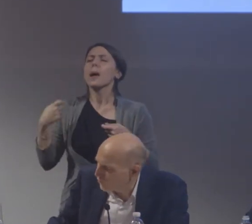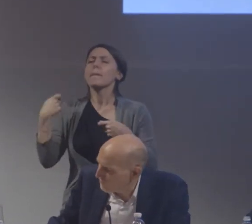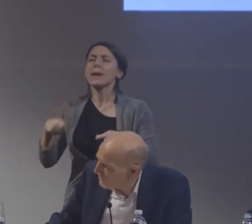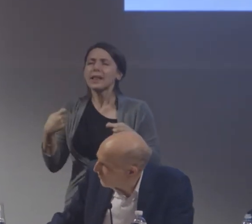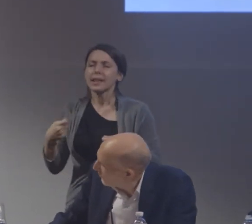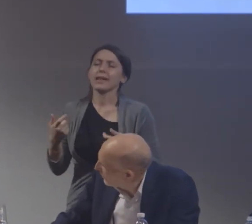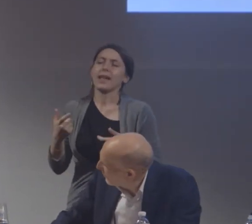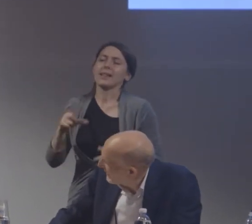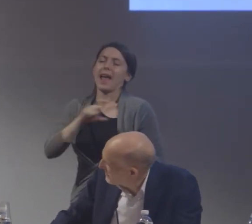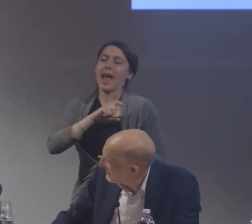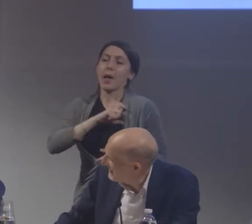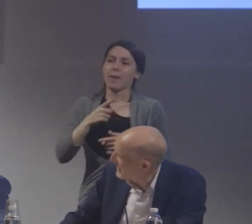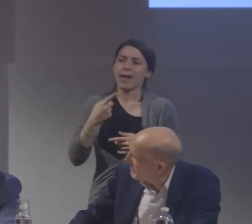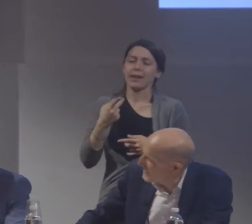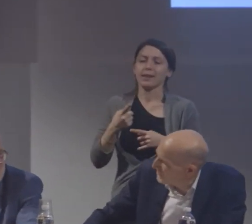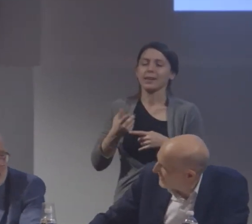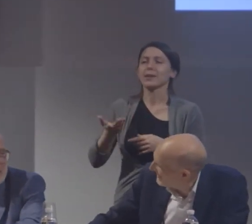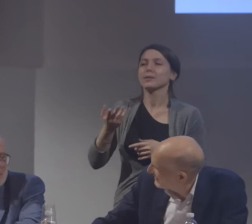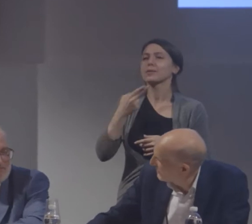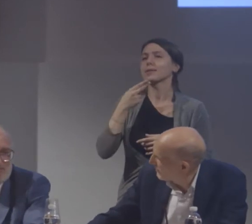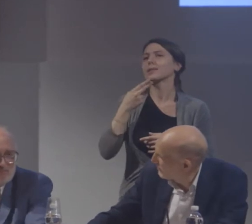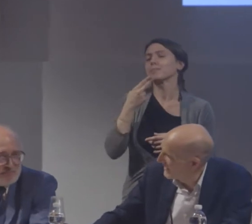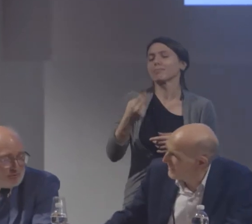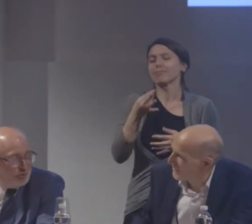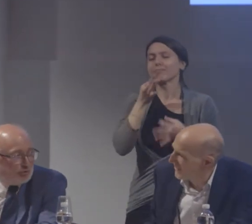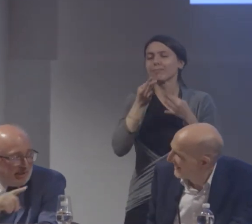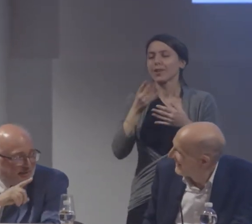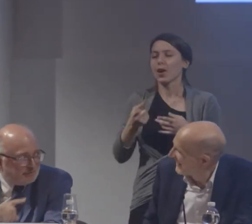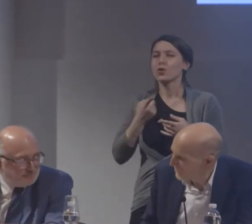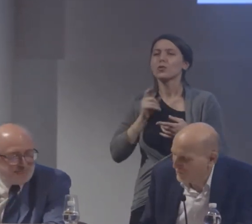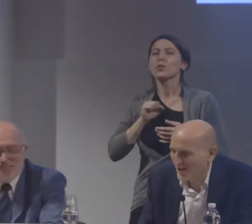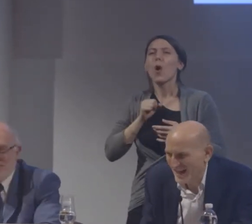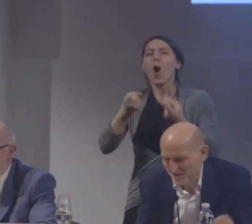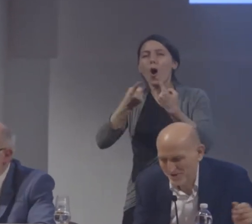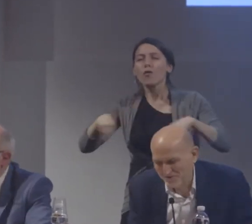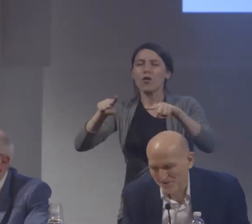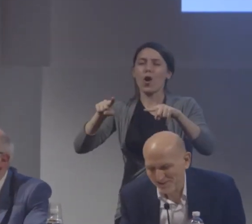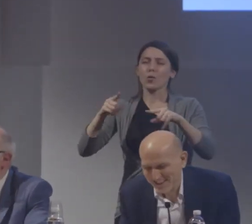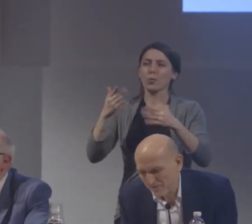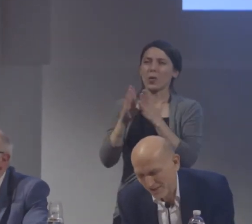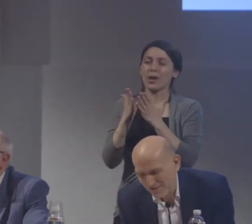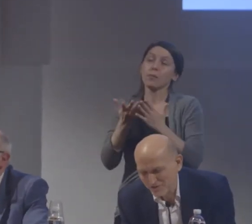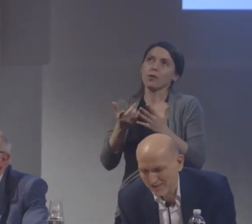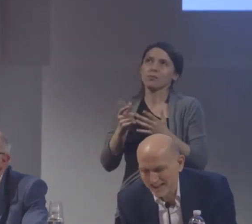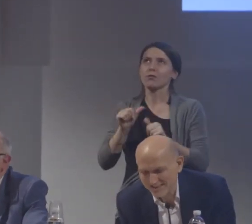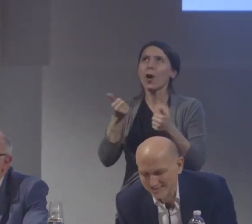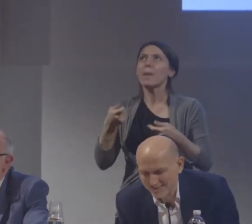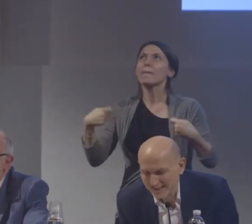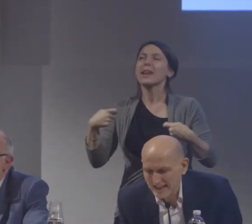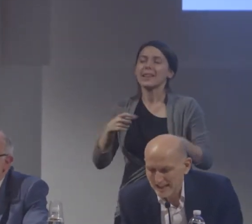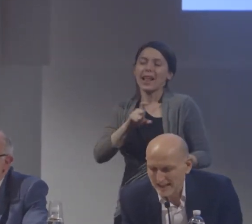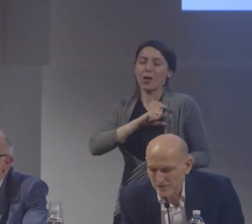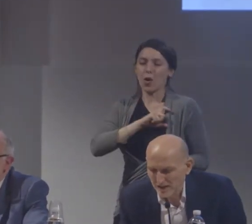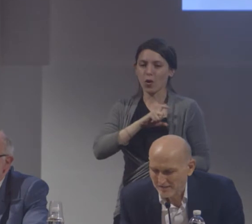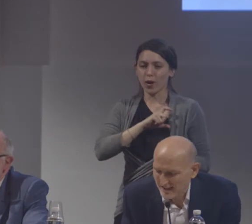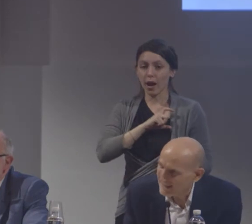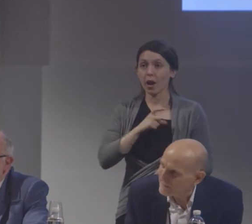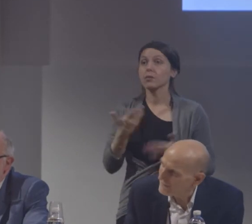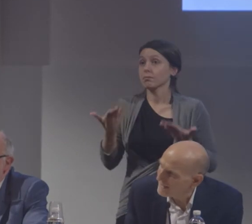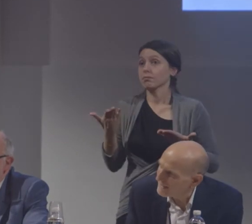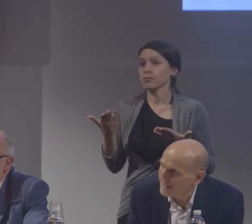emerito, come si dice ora, ex presidente, past president del Forum del Libro, onorario del Forum del Libro, che ha fondato e